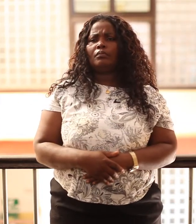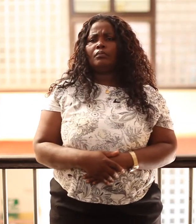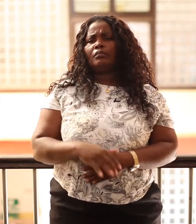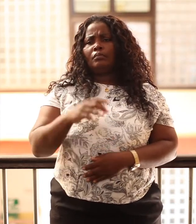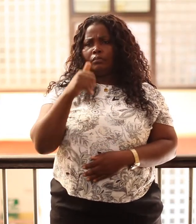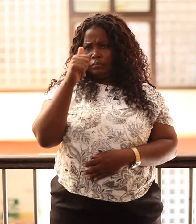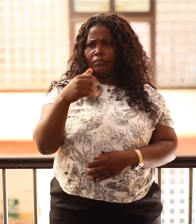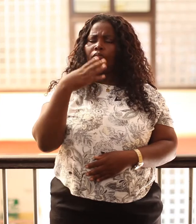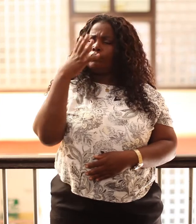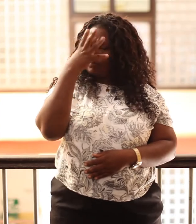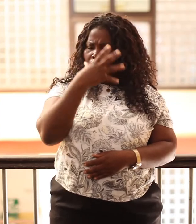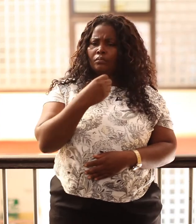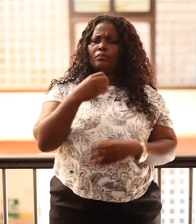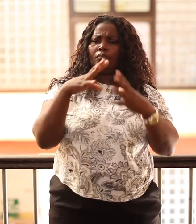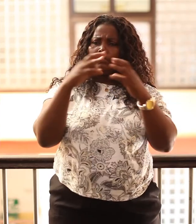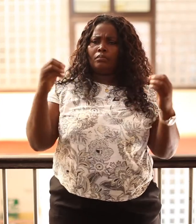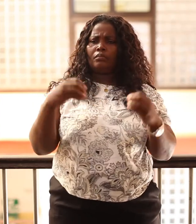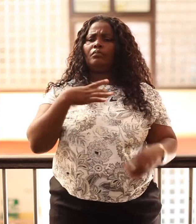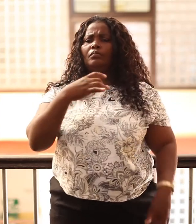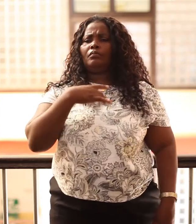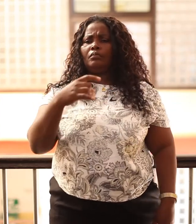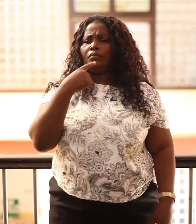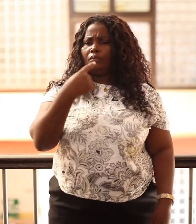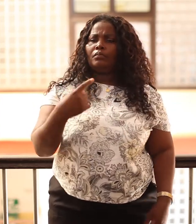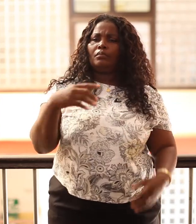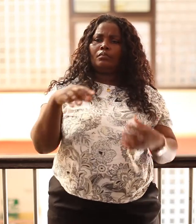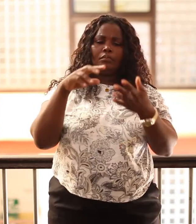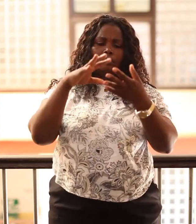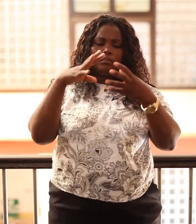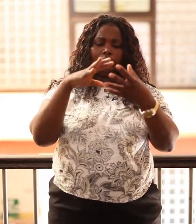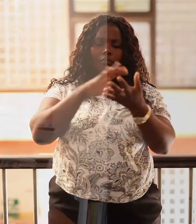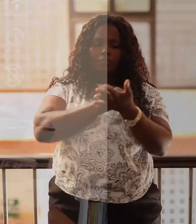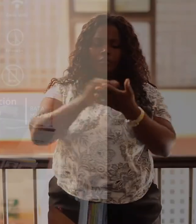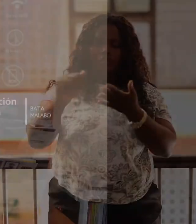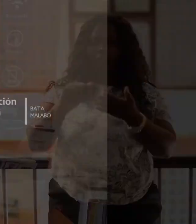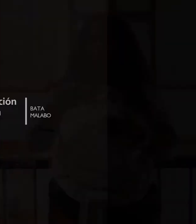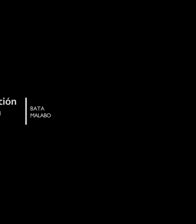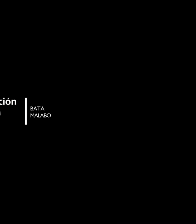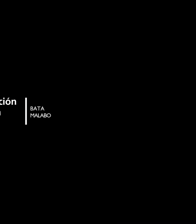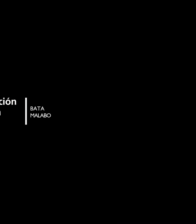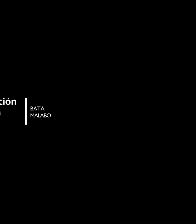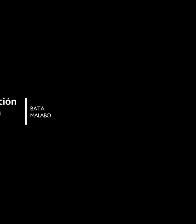Muy bien, es un cuento, me gusta mucho porque además es Semana del Niño Africano.